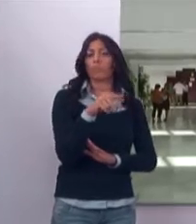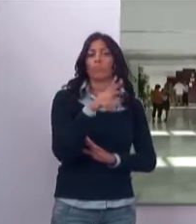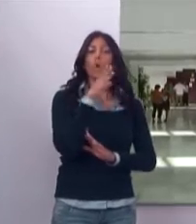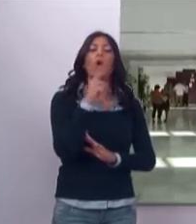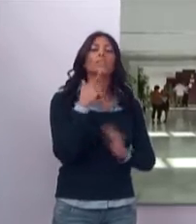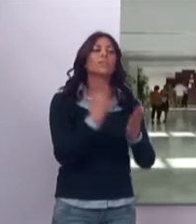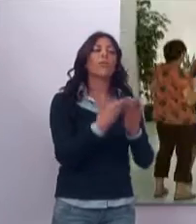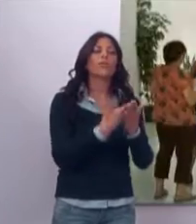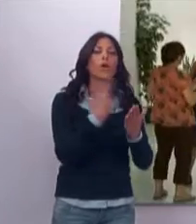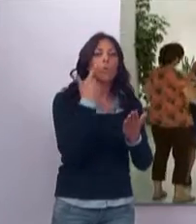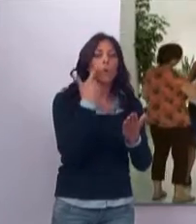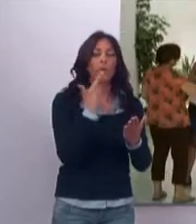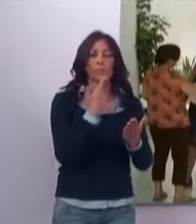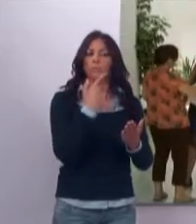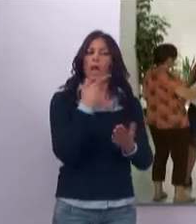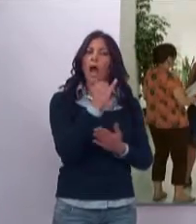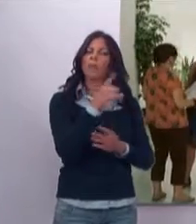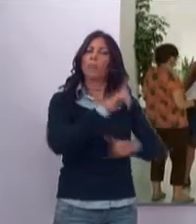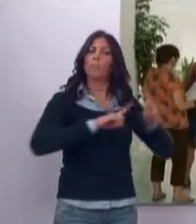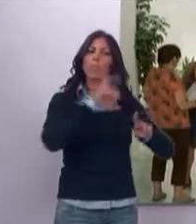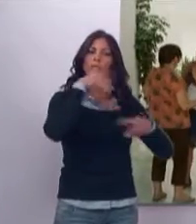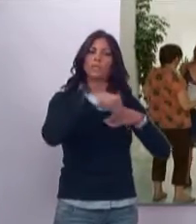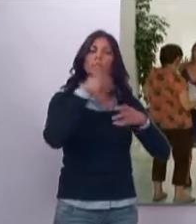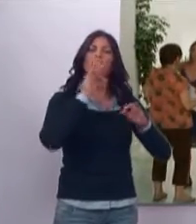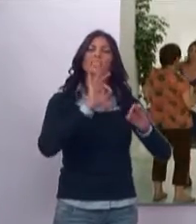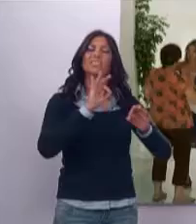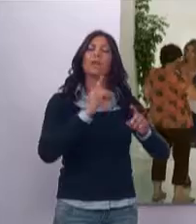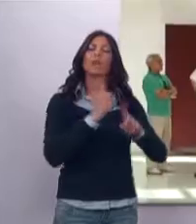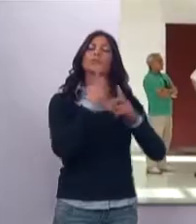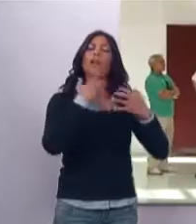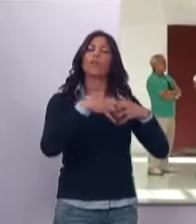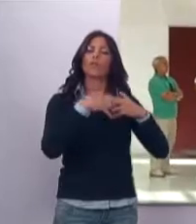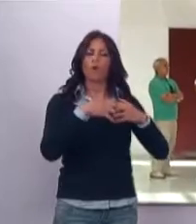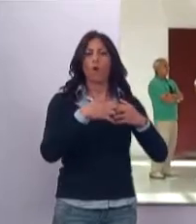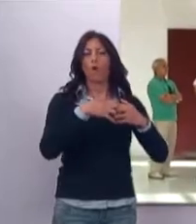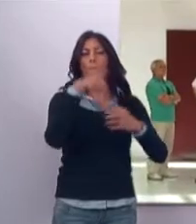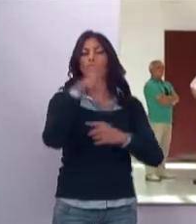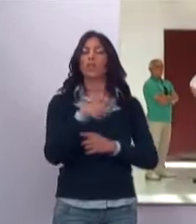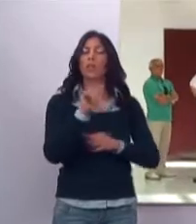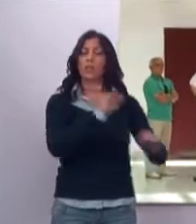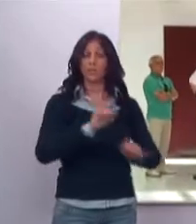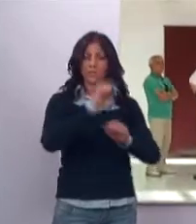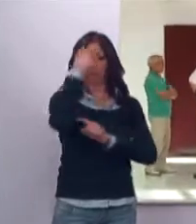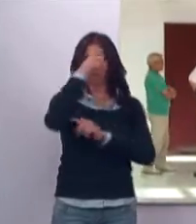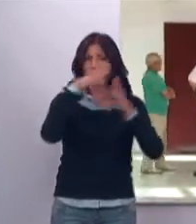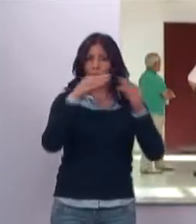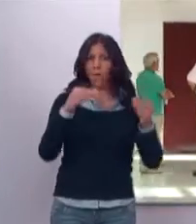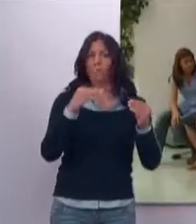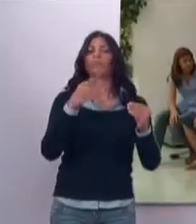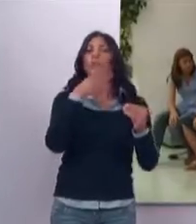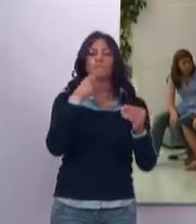ao non quedar acreditado que obstaculizará a función do defensor do pobo andaluz cando pediu